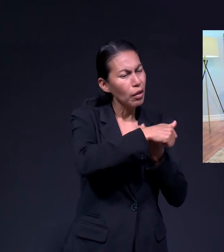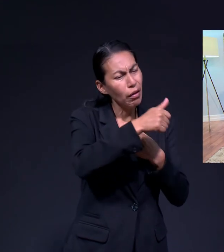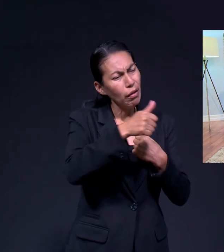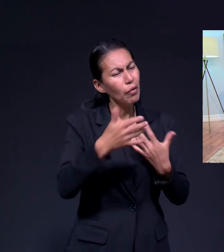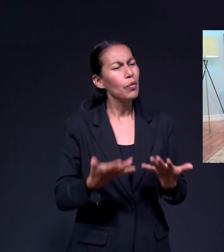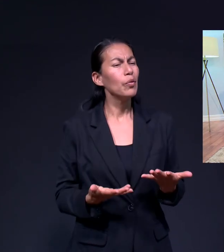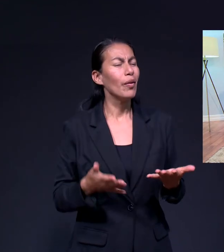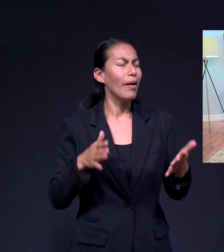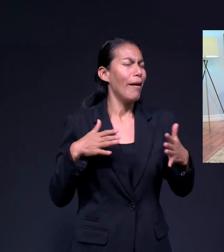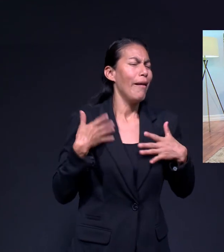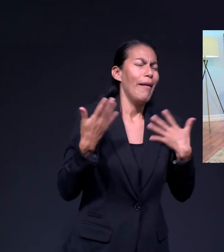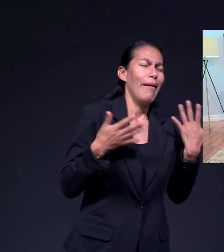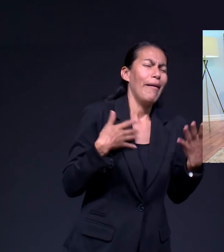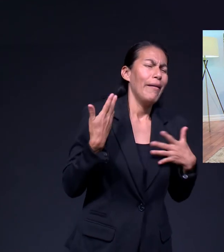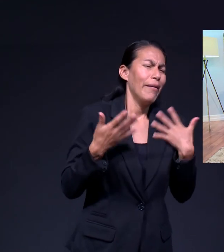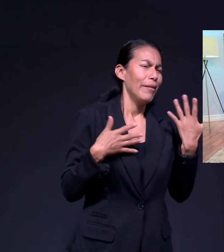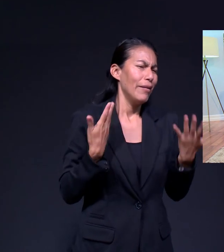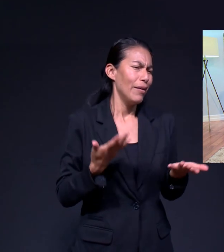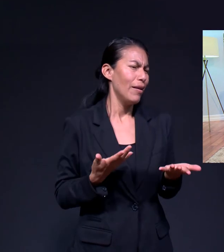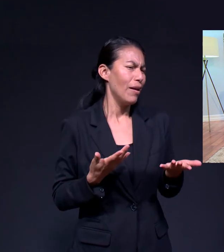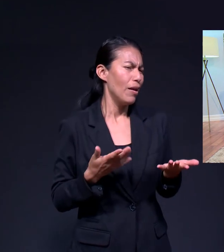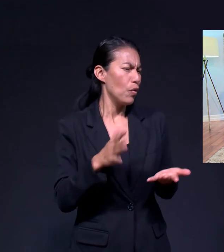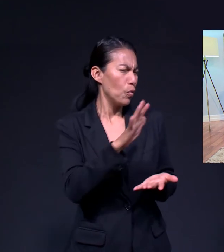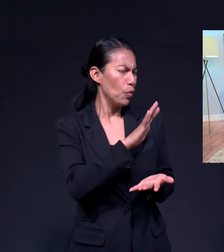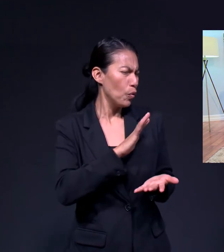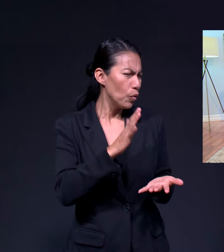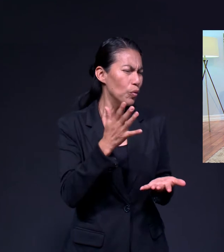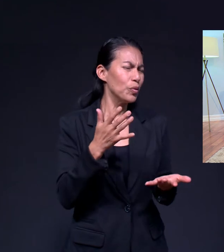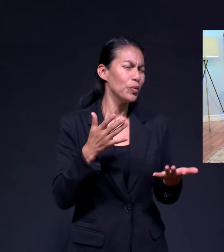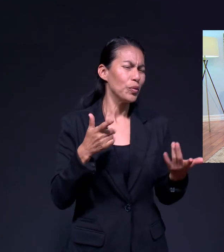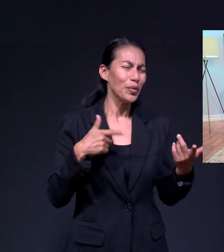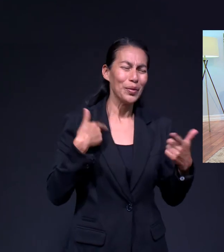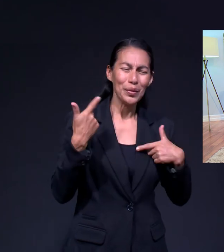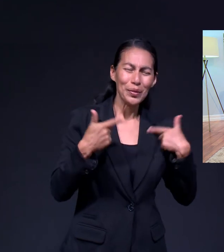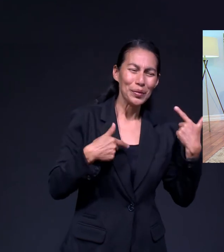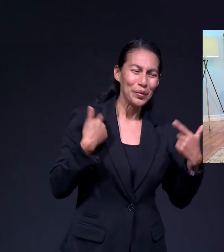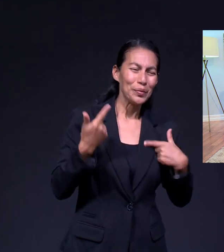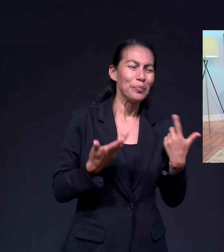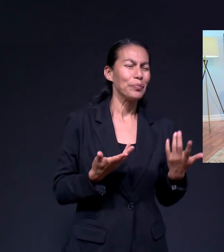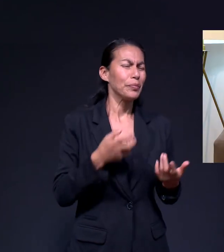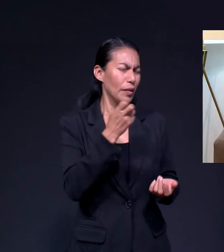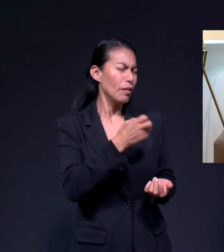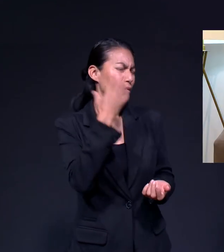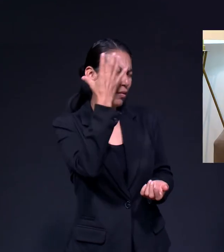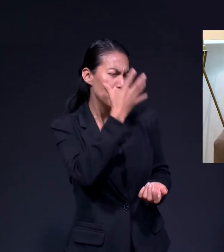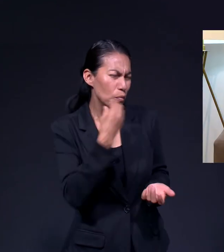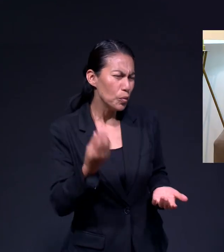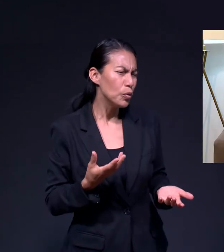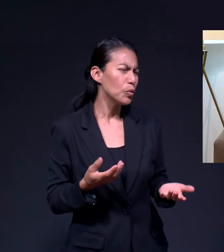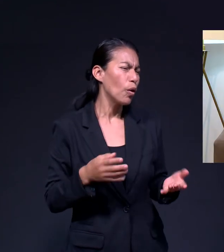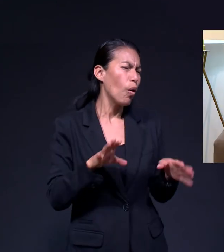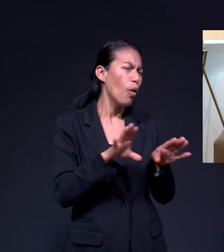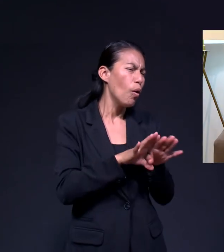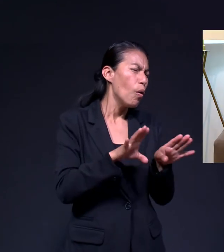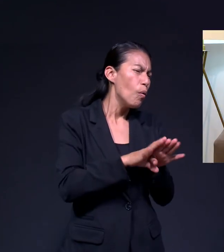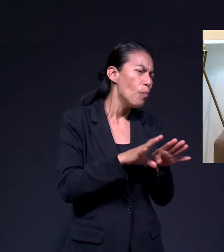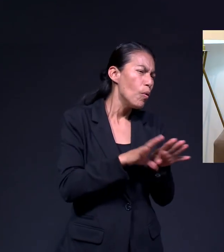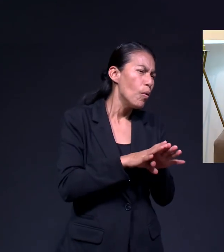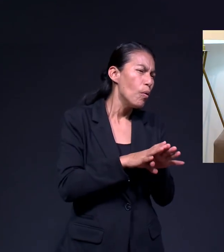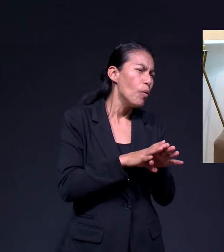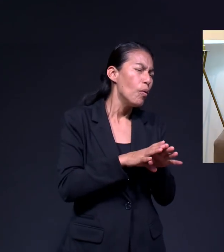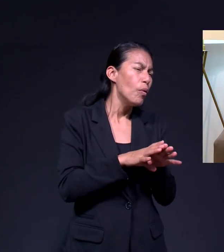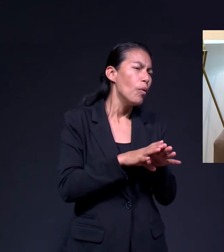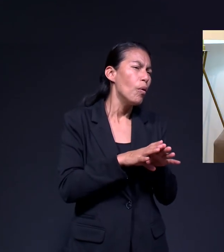y consolarnos dependiendo a alegrarse con nosotros con júbilo y